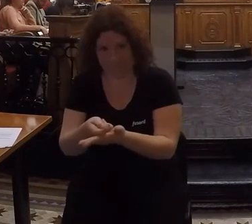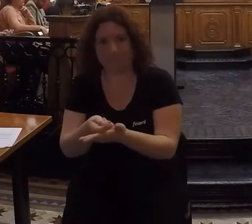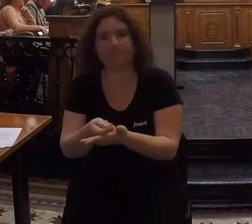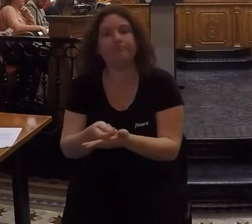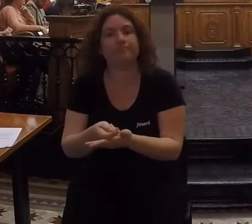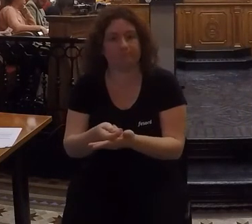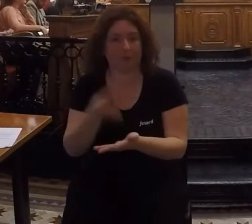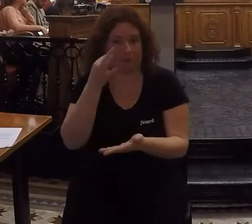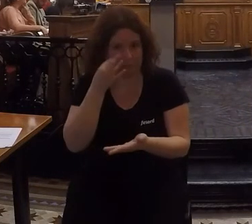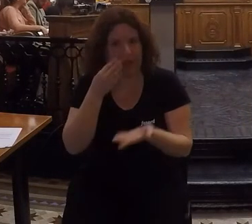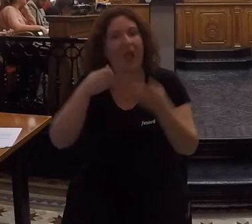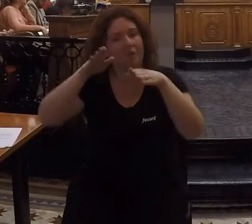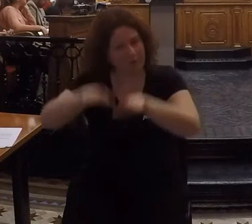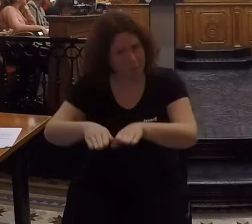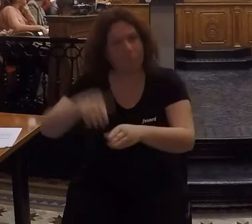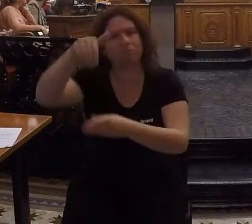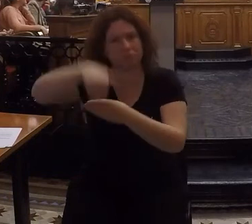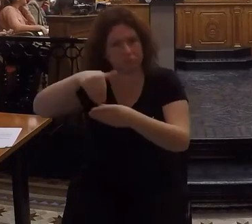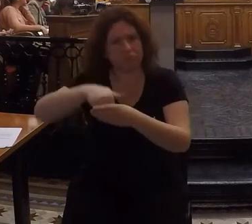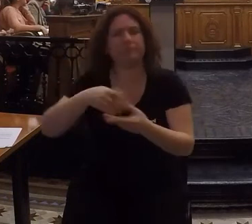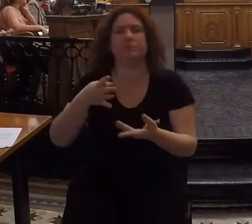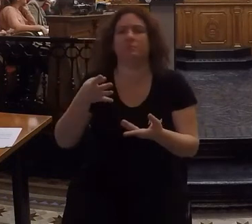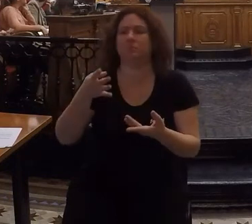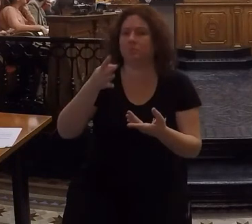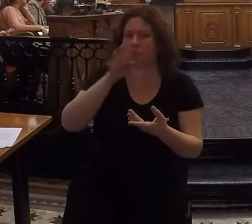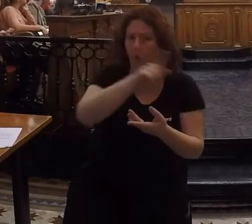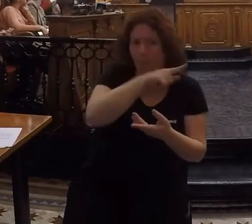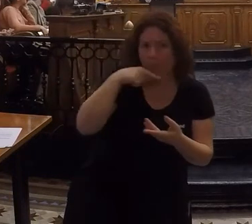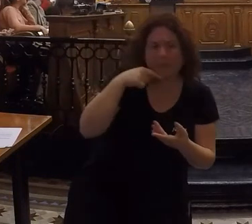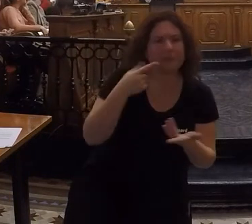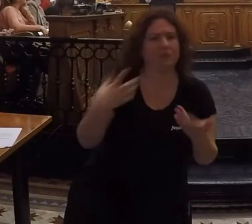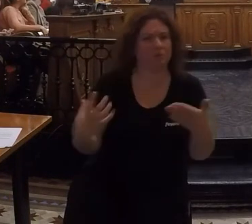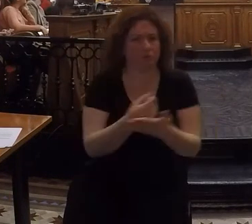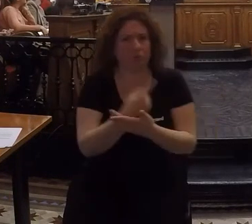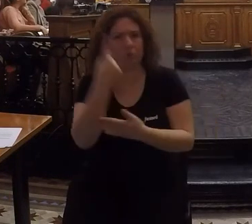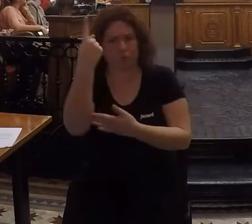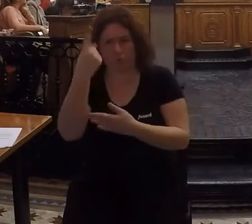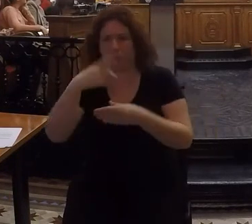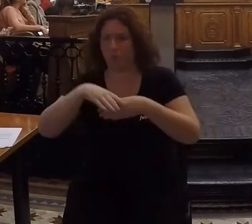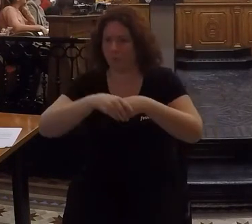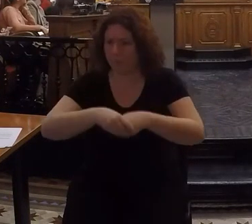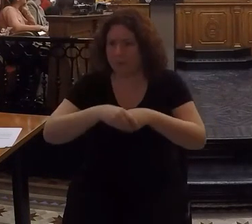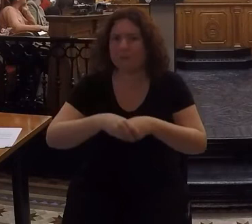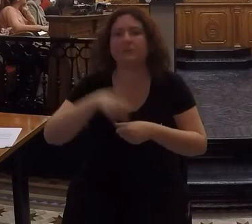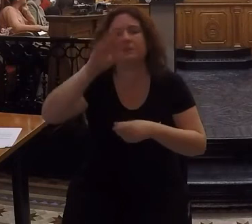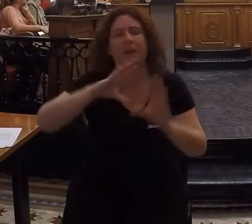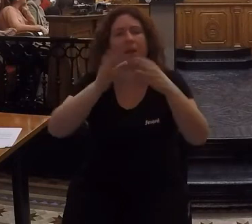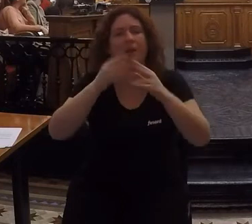votó, señora David. 4 de Compromís per Elx. 1 del Partido de Elche. Y 2 de Ilicitanos por